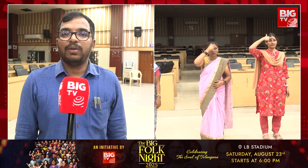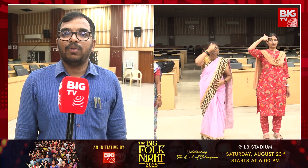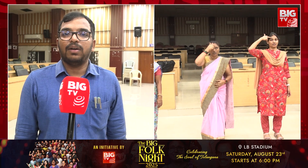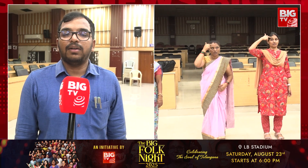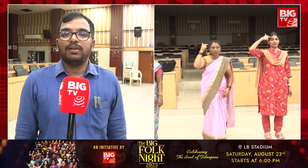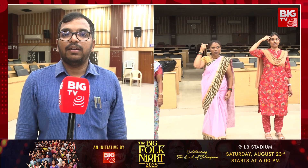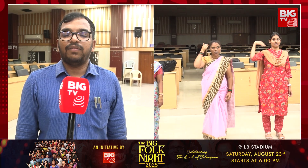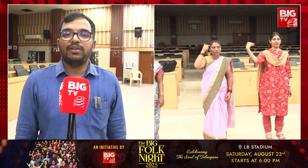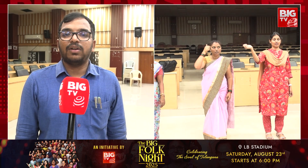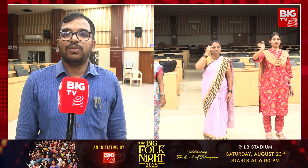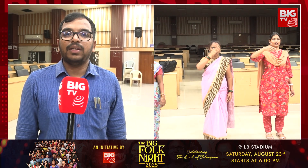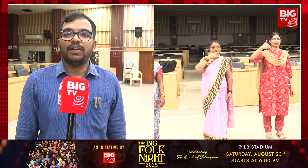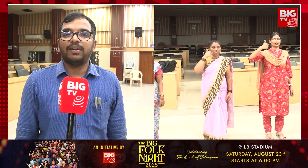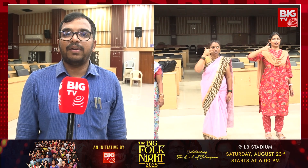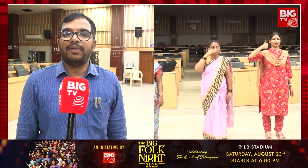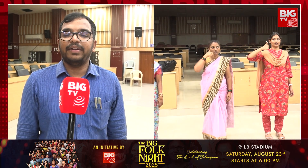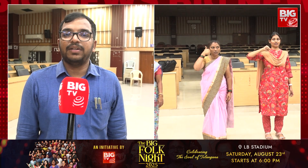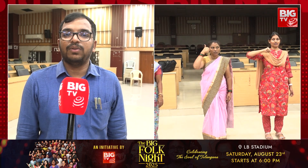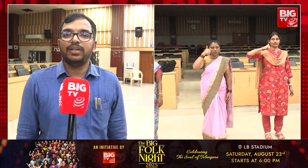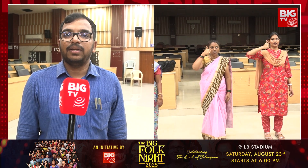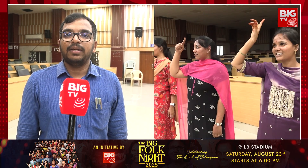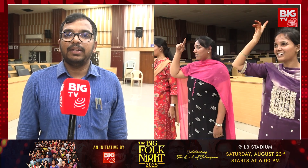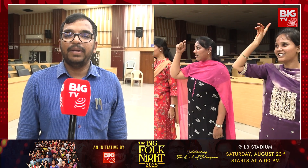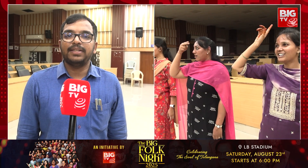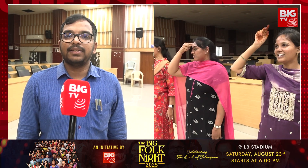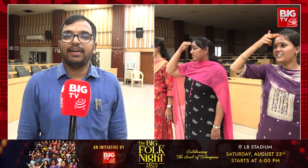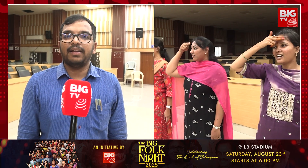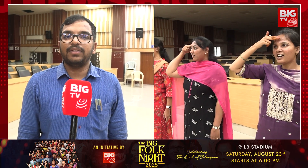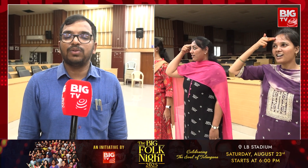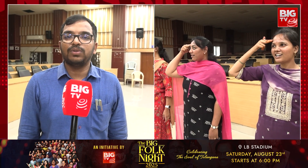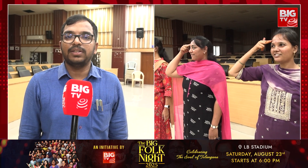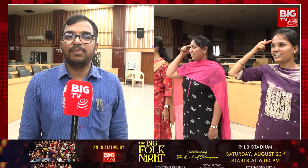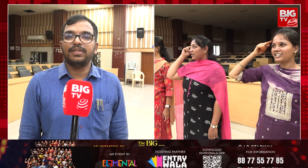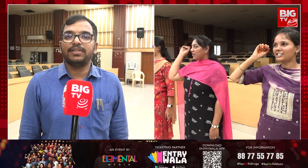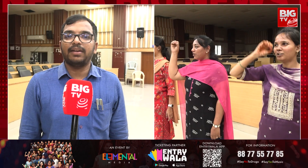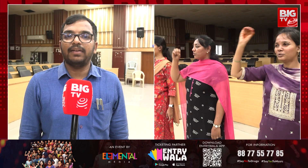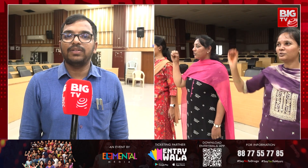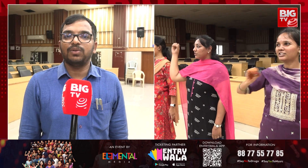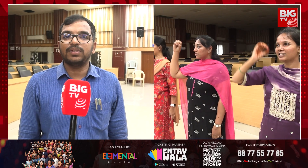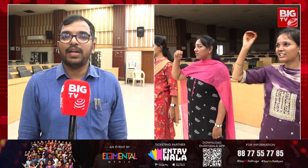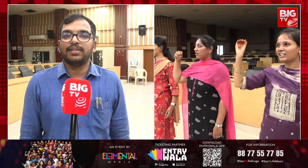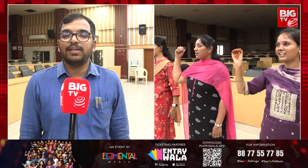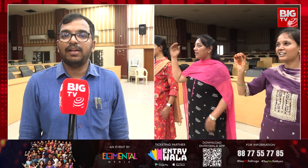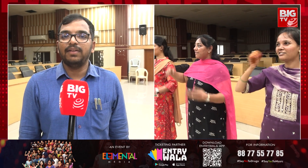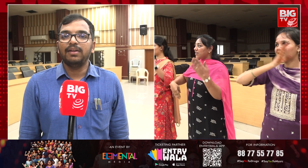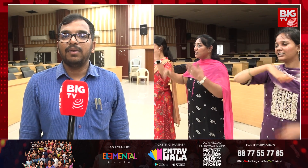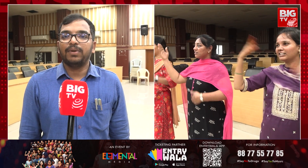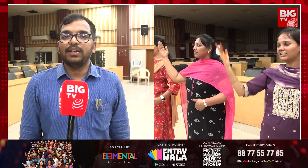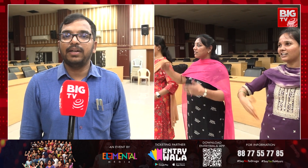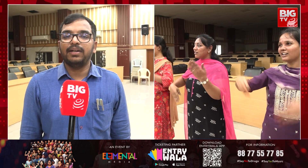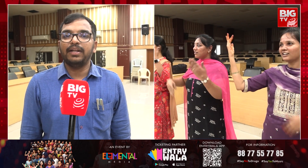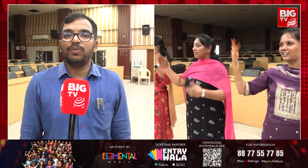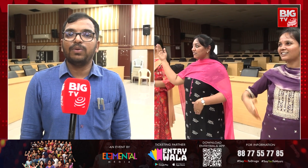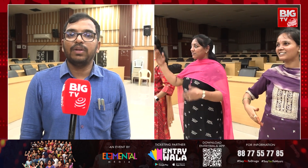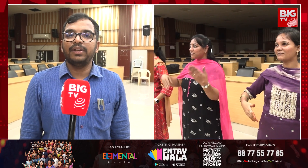దీన్ని ఒక డిఫరెంట్ థాట్ తోటి కలెక్టర్ మేడం గారు ఇనిషియేట్ తోటి ఈ బేసిక్ సైన్ లాంగ్వేజ్ కోర్స్, ఇండియన్ బేసిక్ సైన్ లాంగ్వేజ్ కోర్స్ అని ISL అనేది